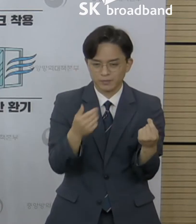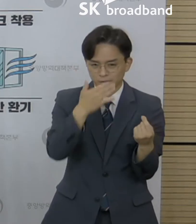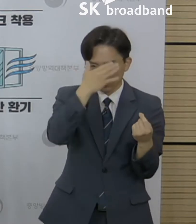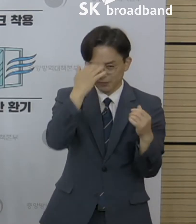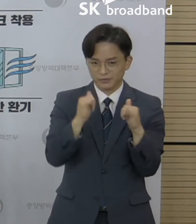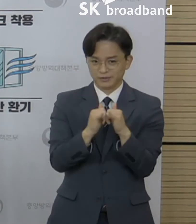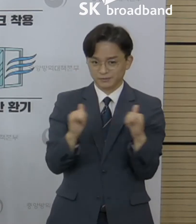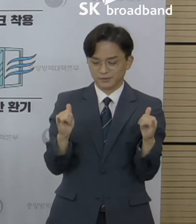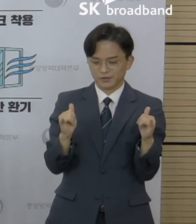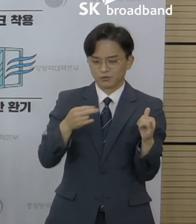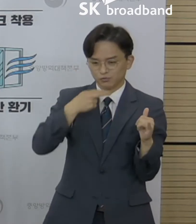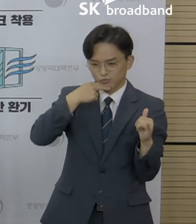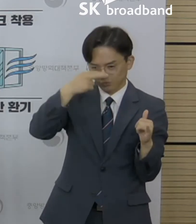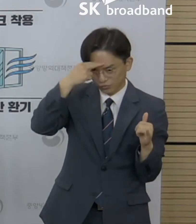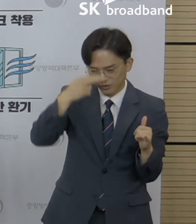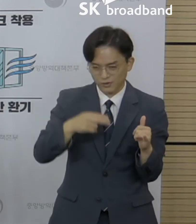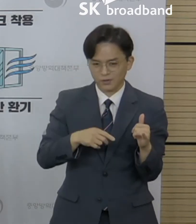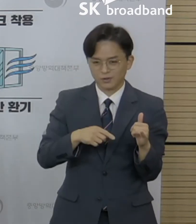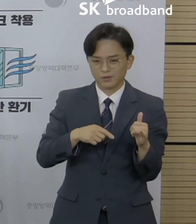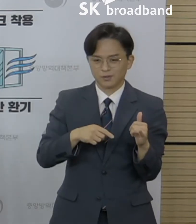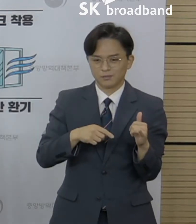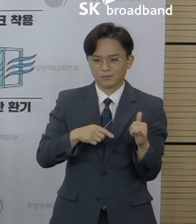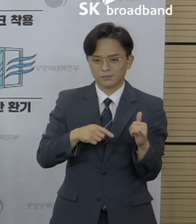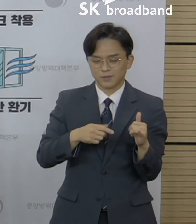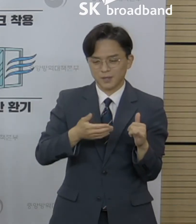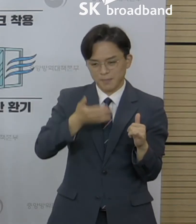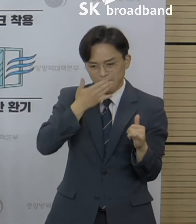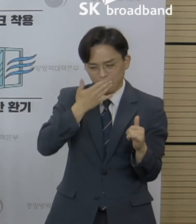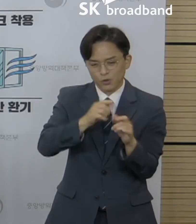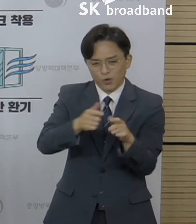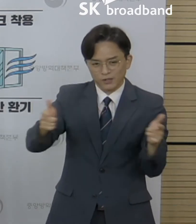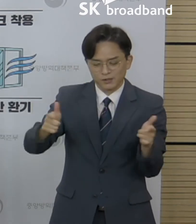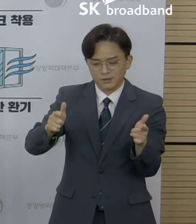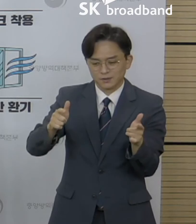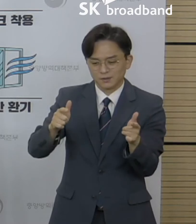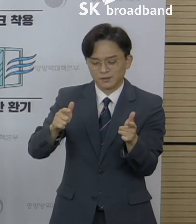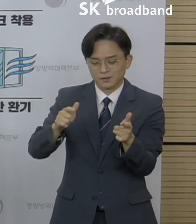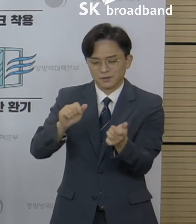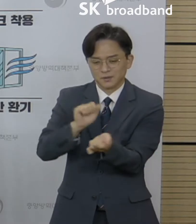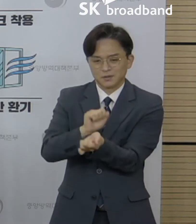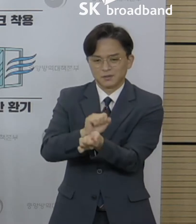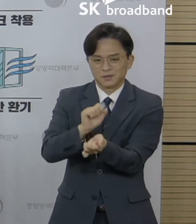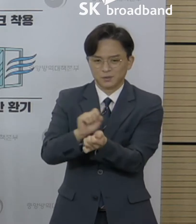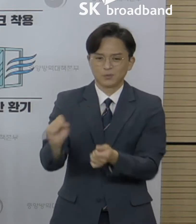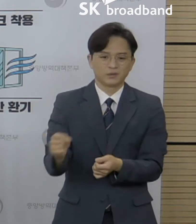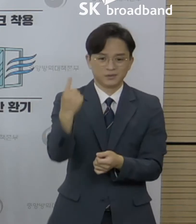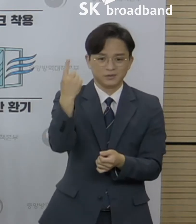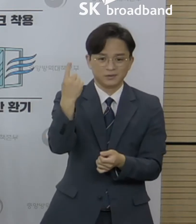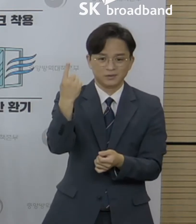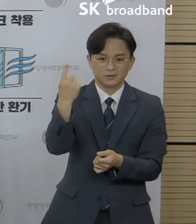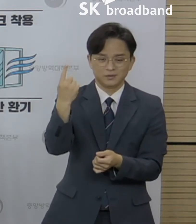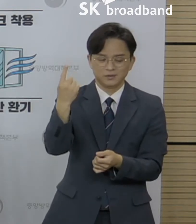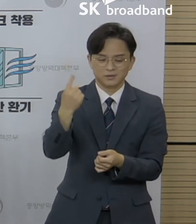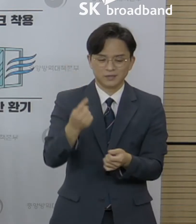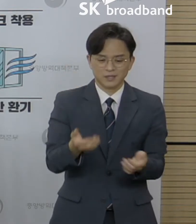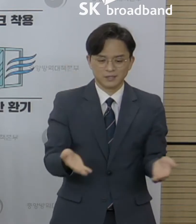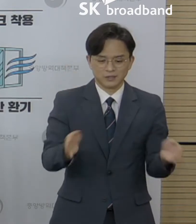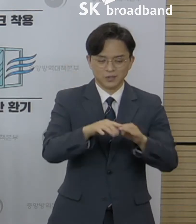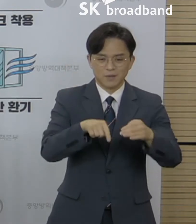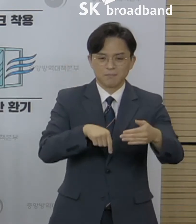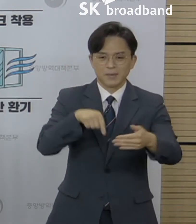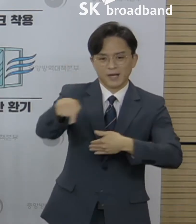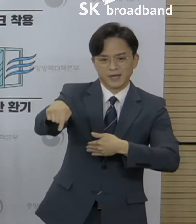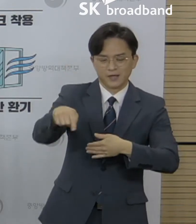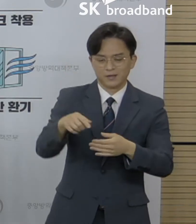유흥시설 등입니다. 이러한 시설이나 활동, 환경은 전파 위험이 크고 상대적으로 거리